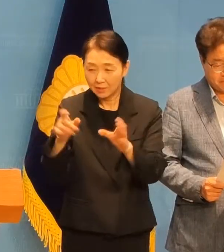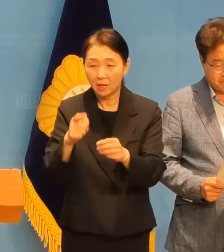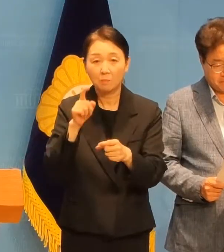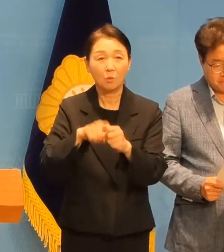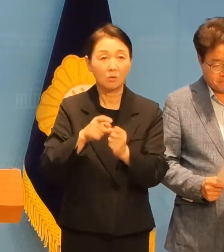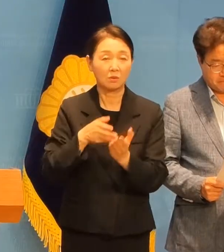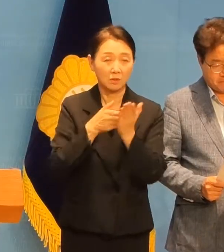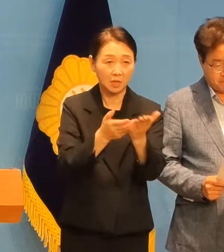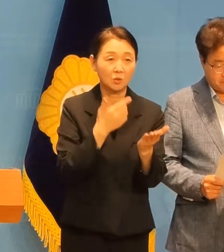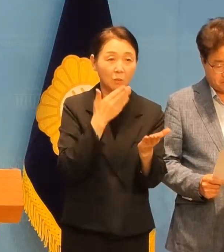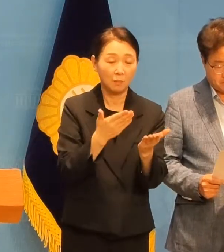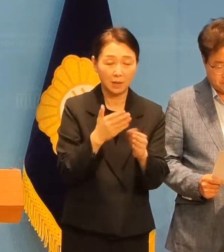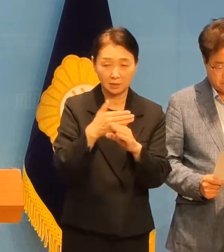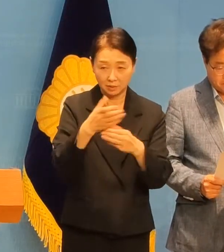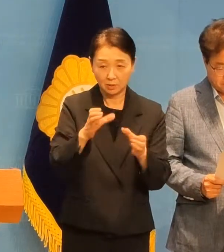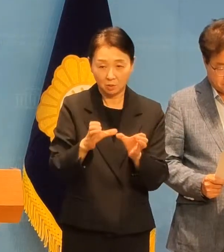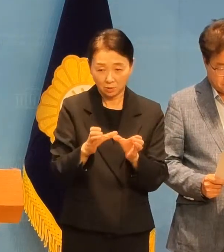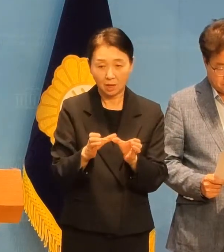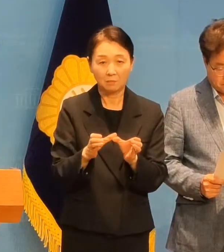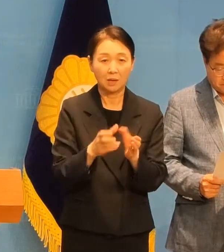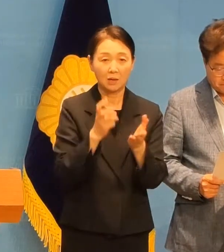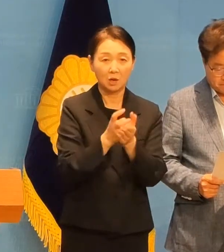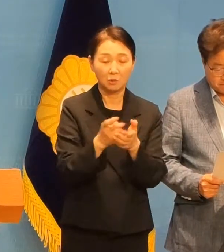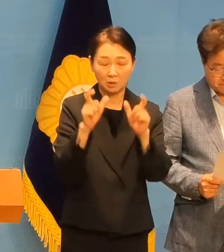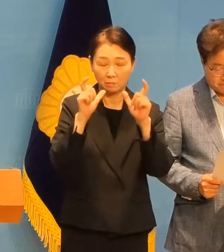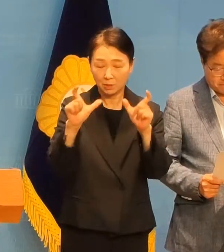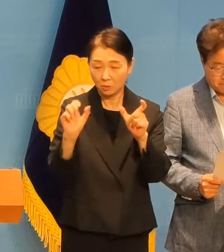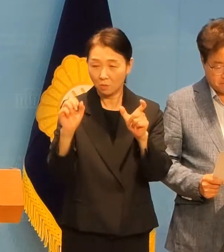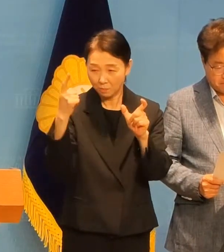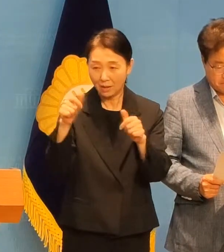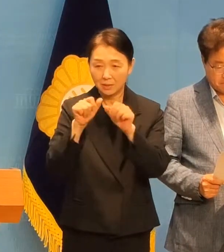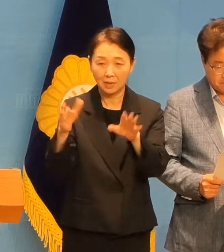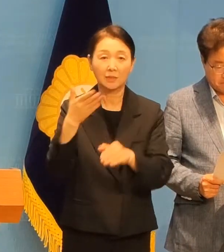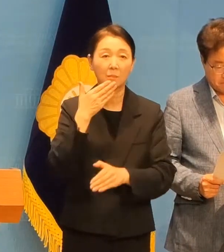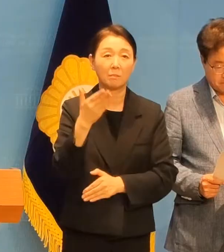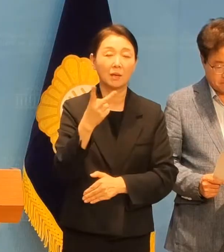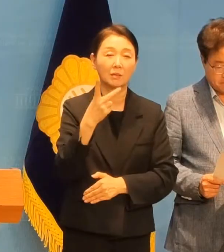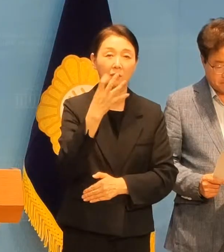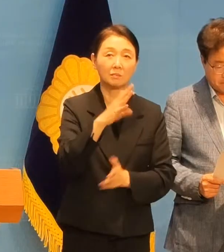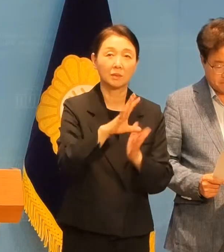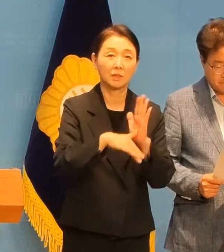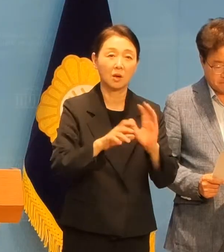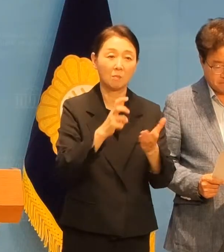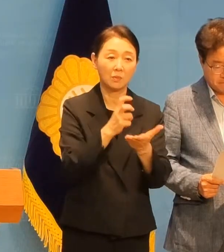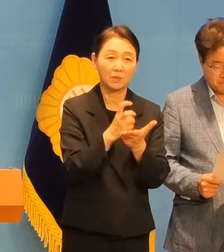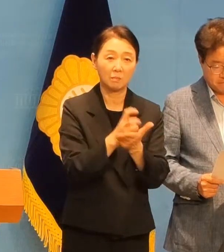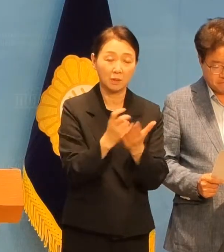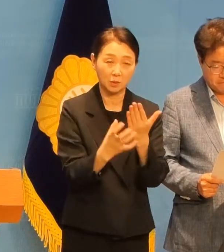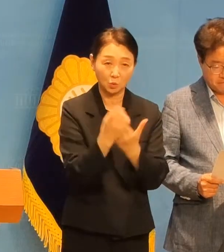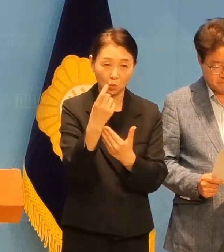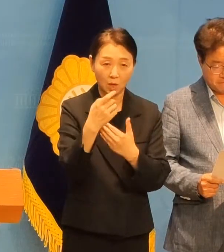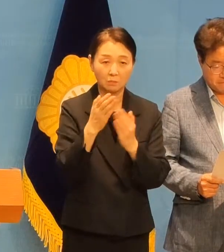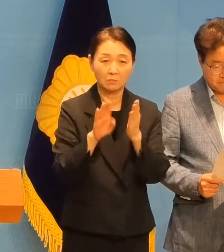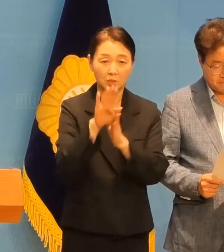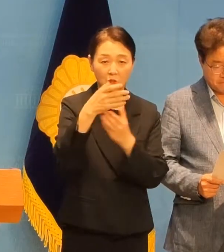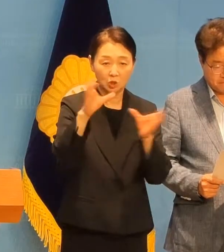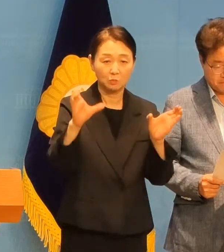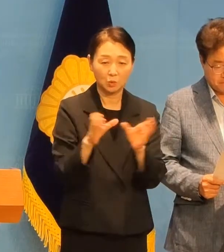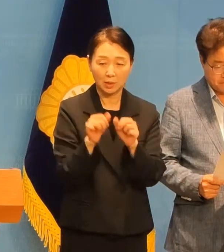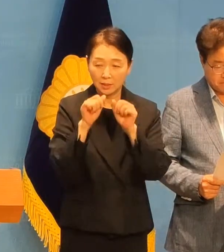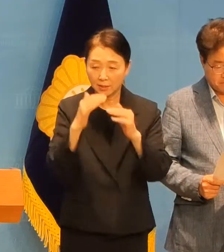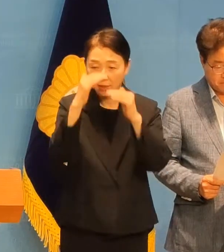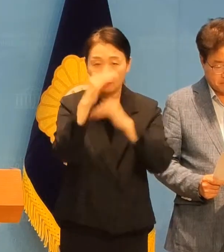정당은 헌법재판소의 심판에 의하여 해산됩니다. 2014년 헌법재판소의 통합진보당 해산 결정문을